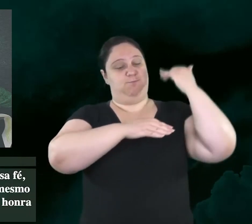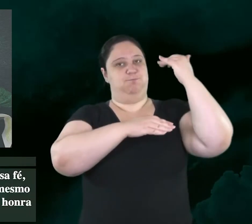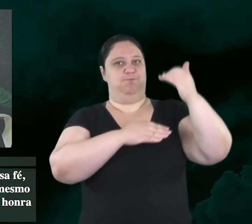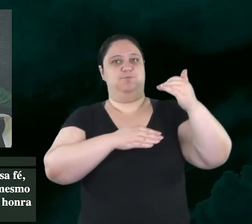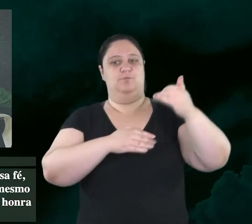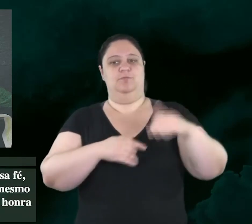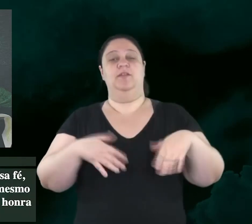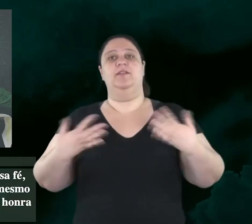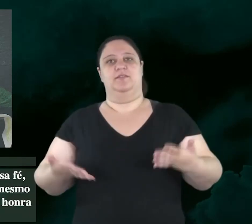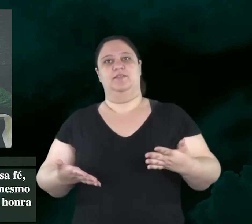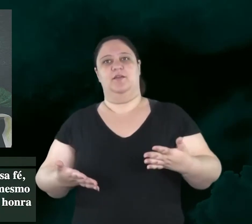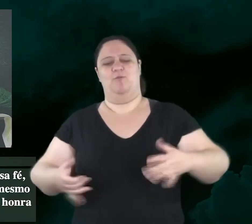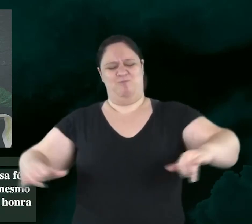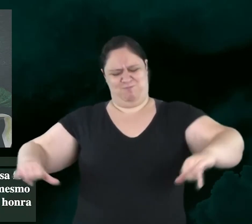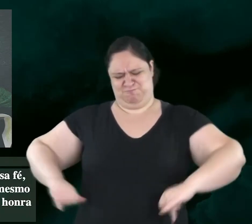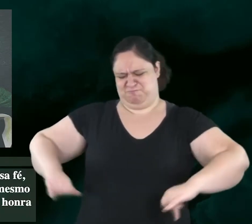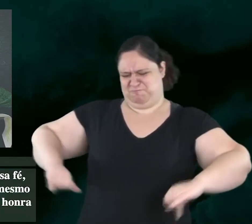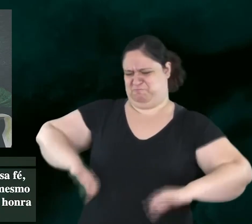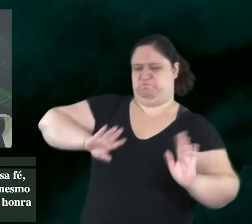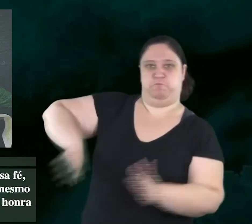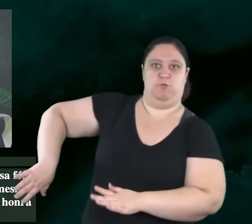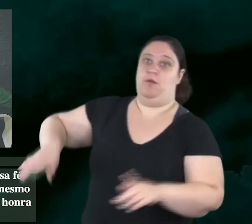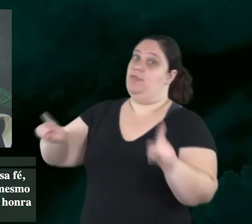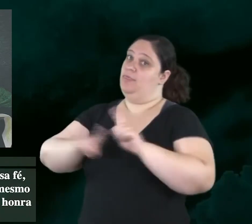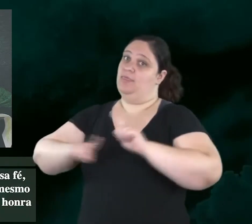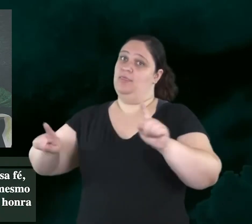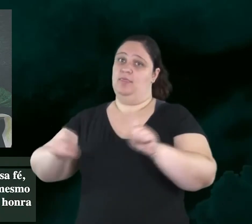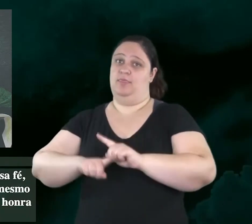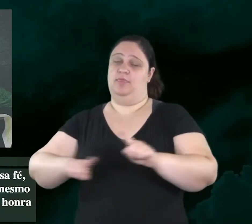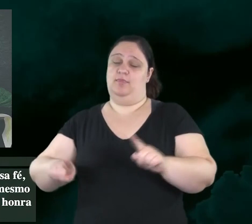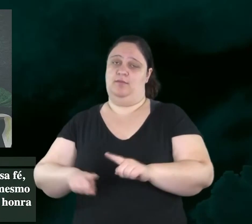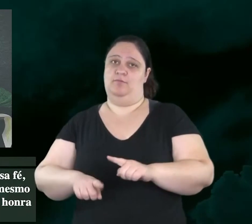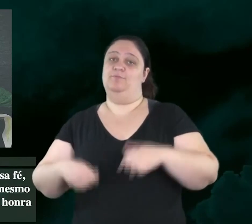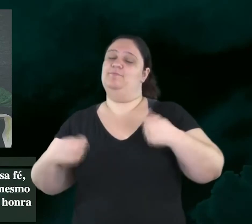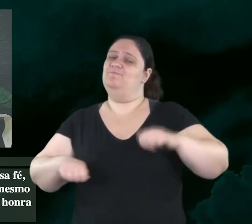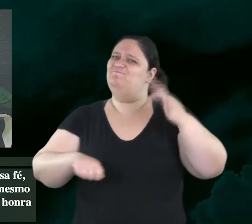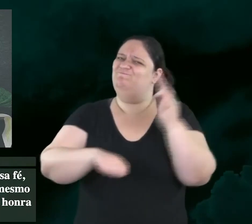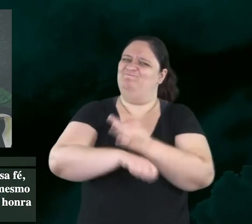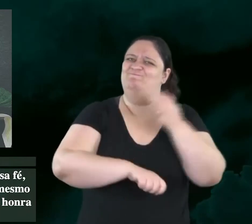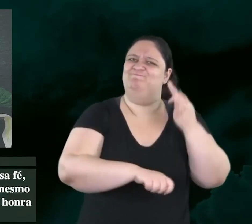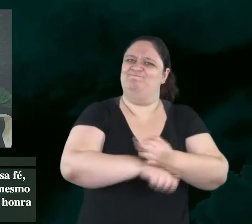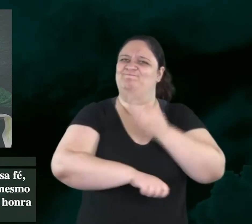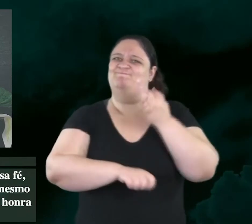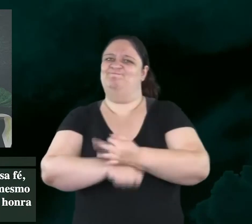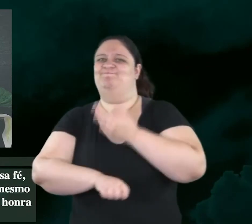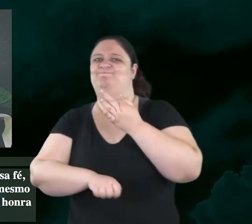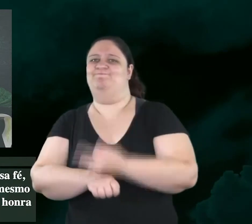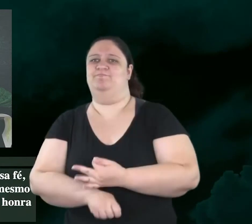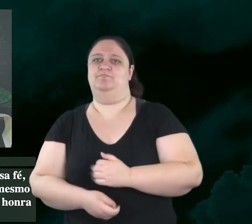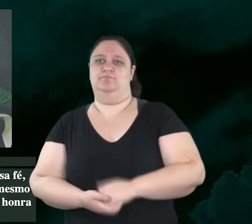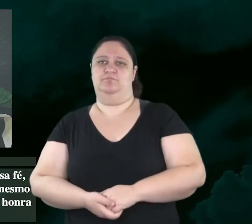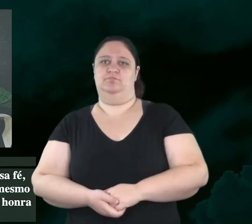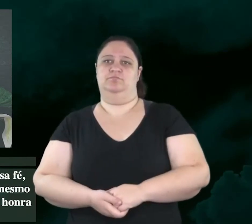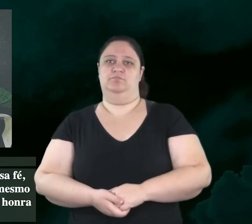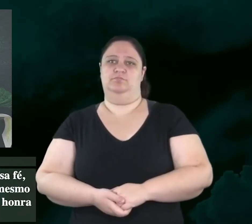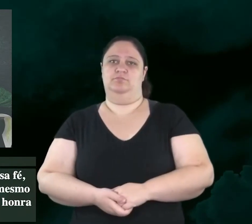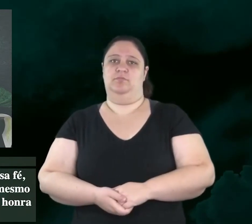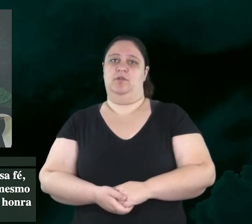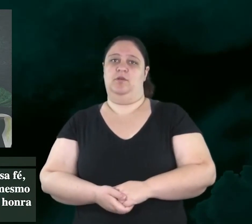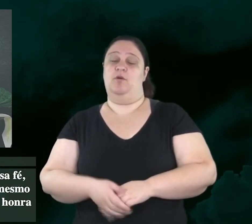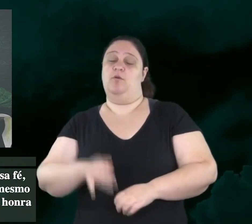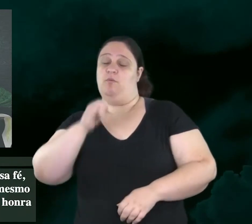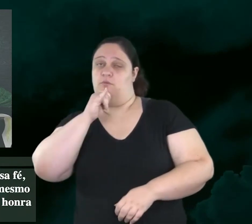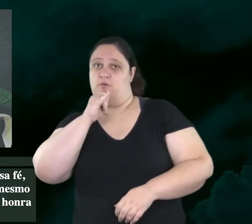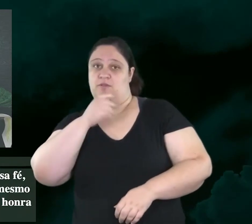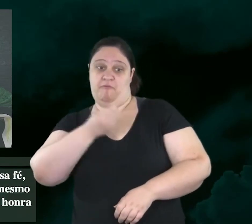rejeite as tribulações. Queridos irmãos, eu vou me usar como exemplo para vocês entenderem